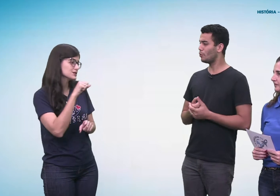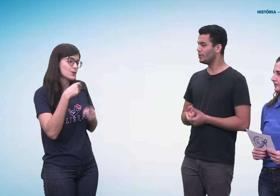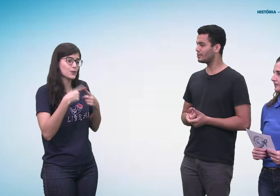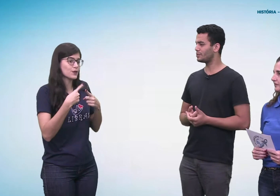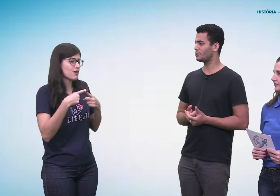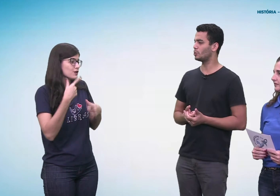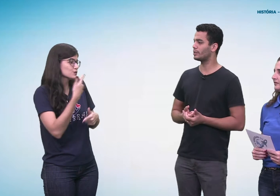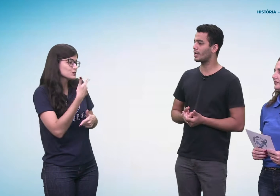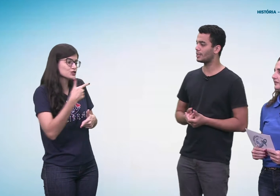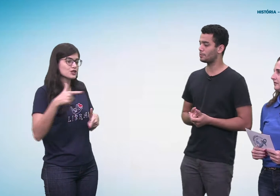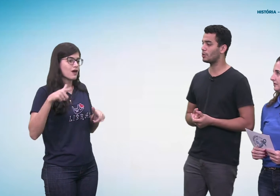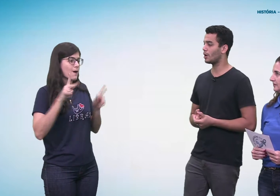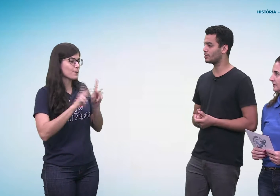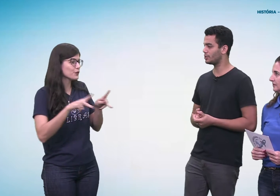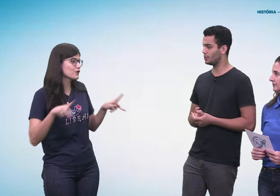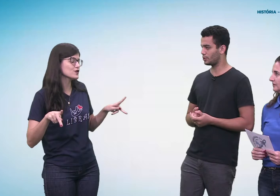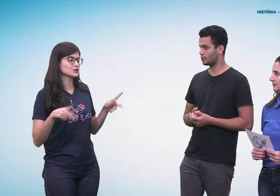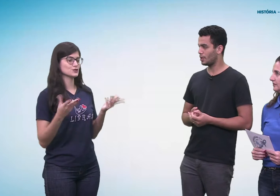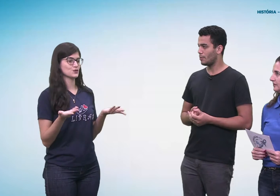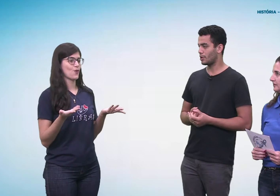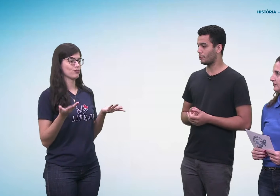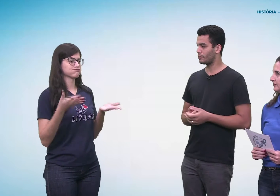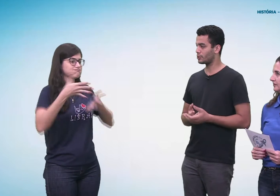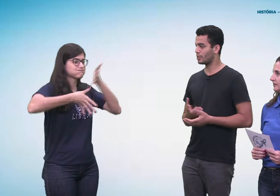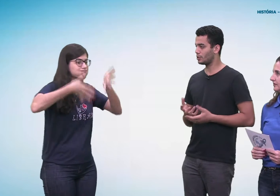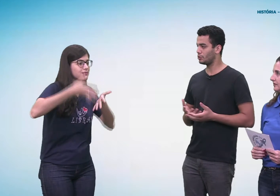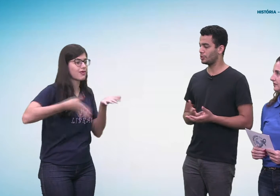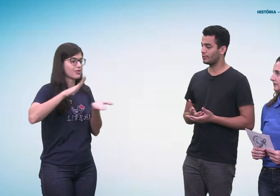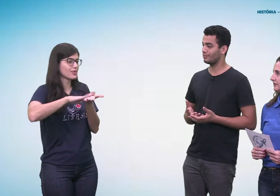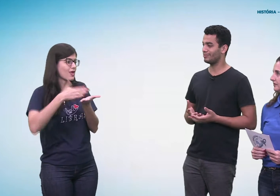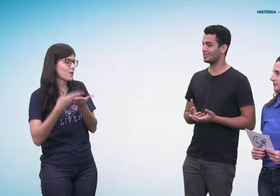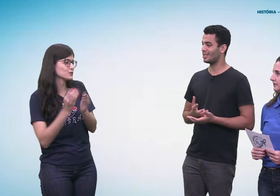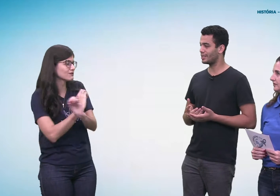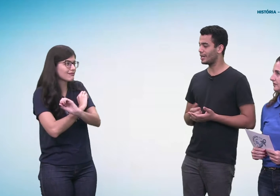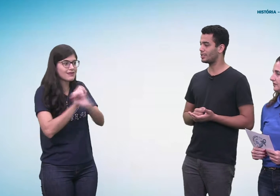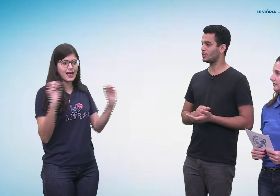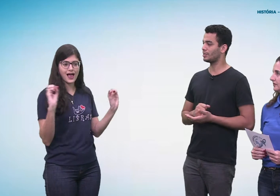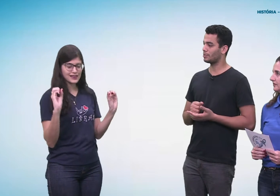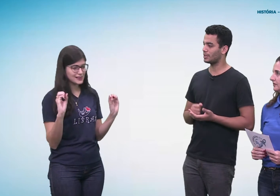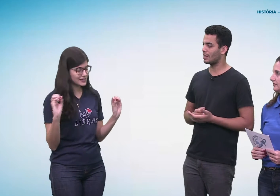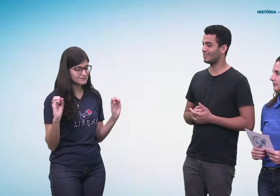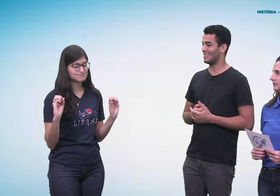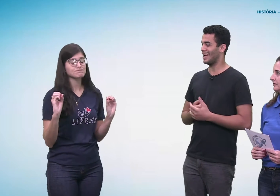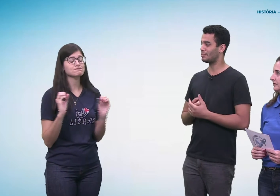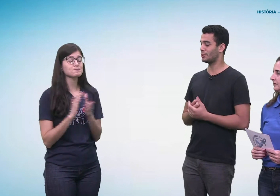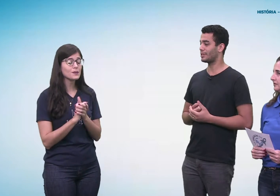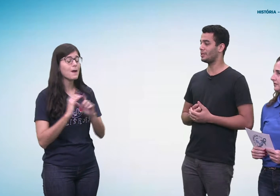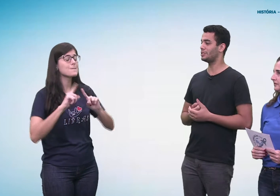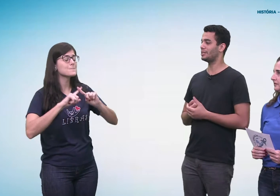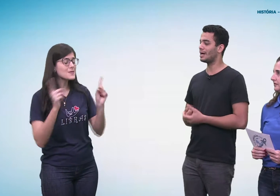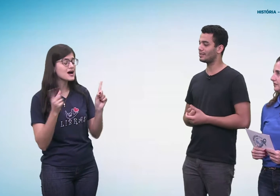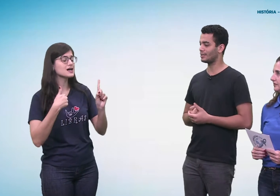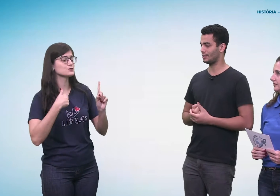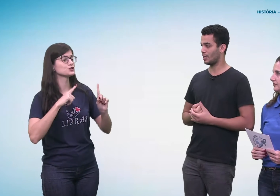muita dificuldade por causa disso, porque a professora não tinha estratégia, não adaptava absolutamente nada às